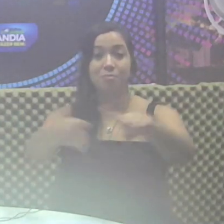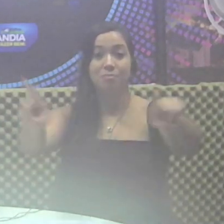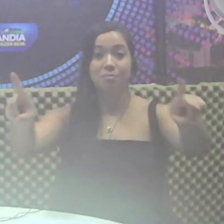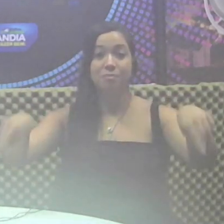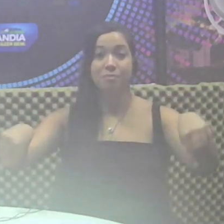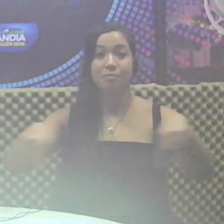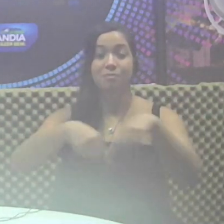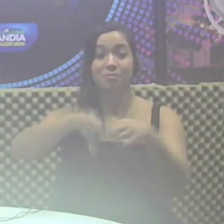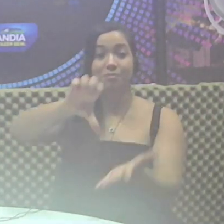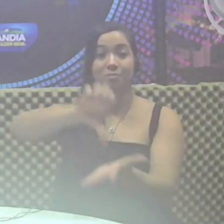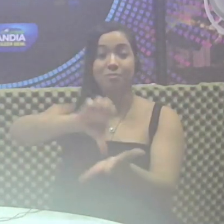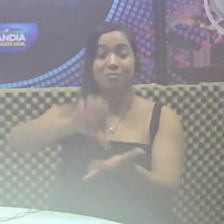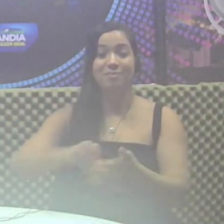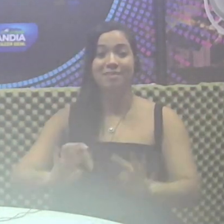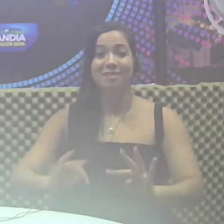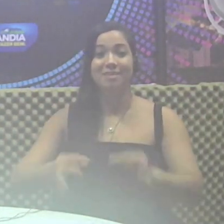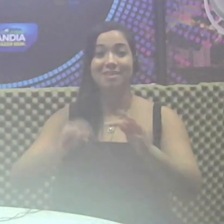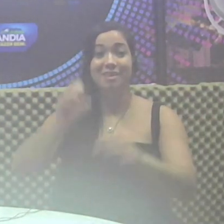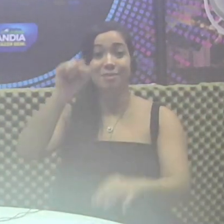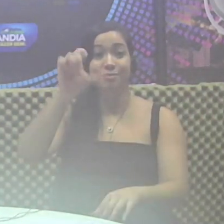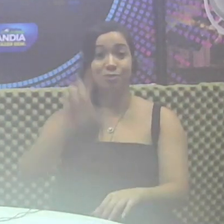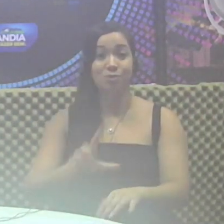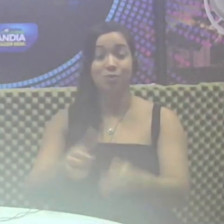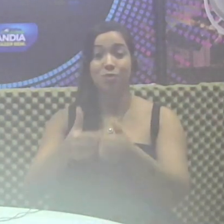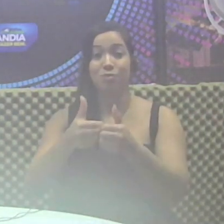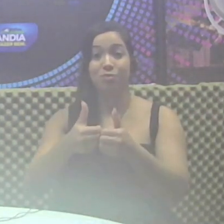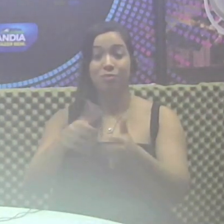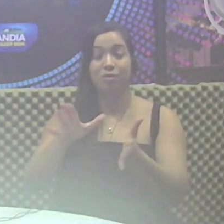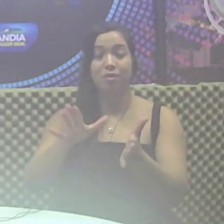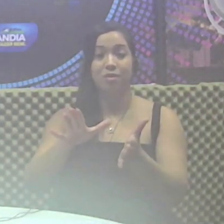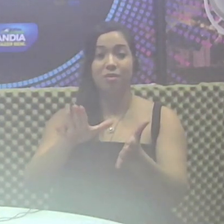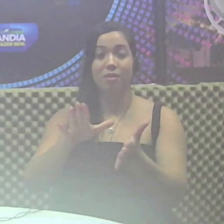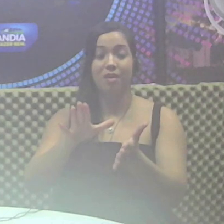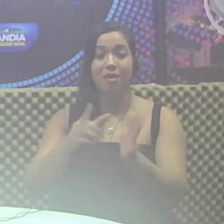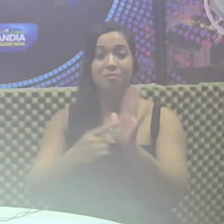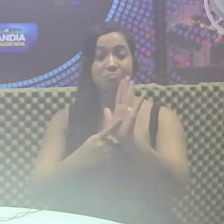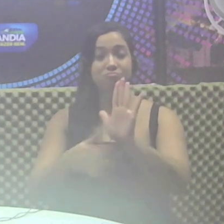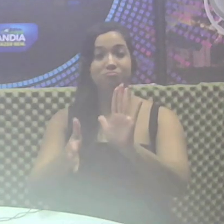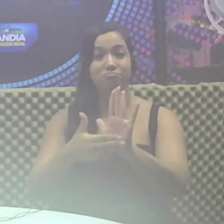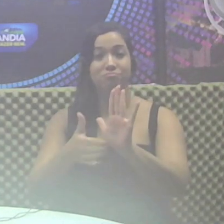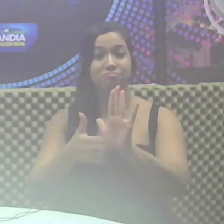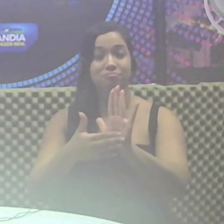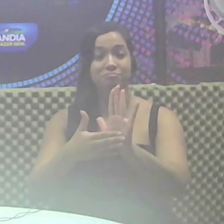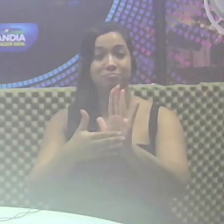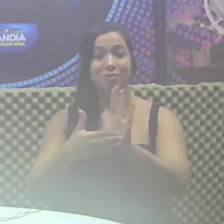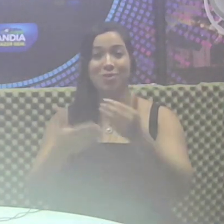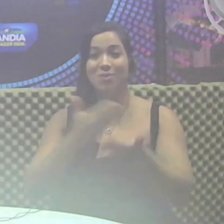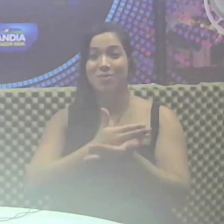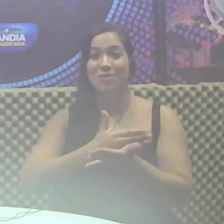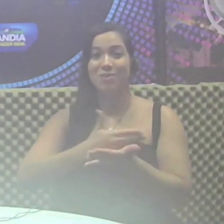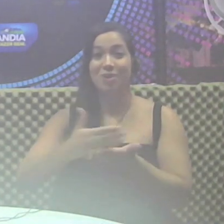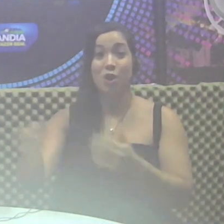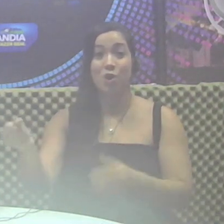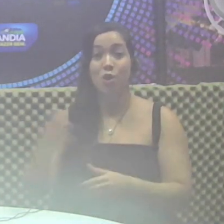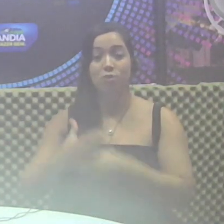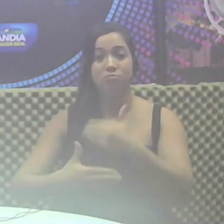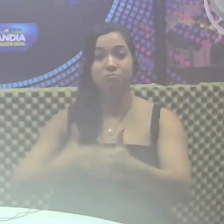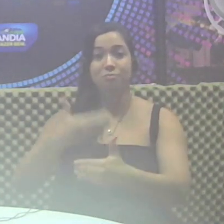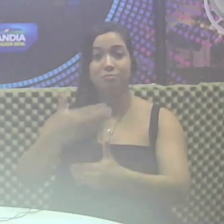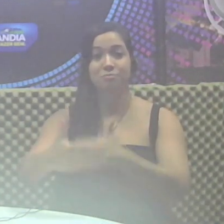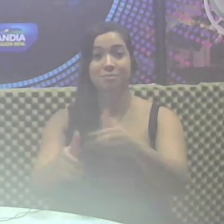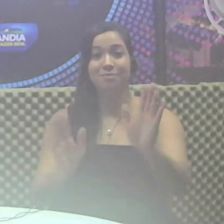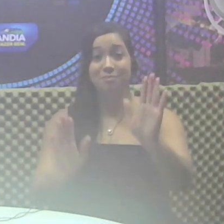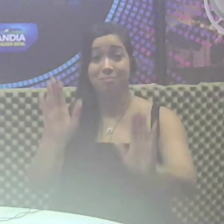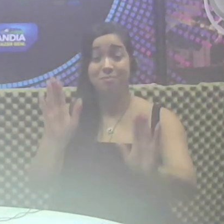Polo Tecnológico Sul. A abertura dos envelopes apresentados pelos proponentes deu início ao novo processo licitatório